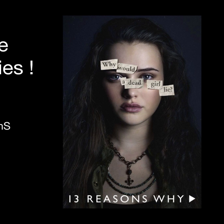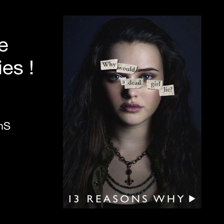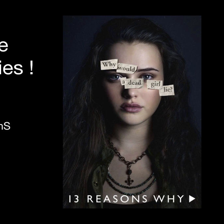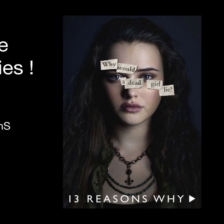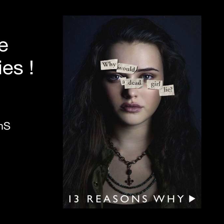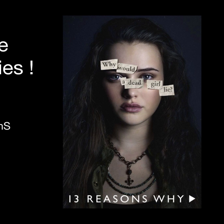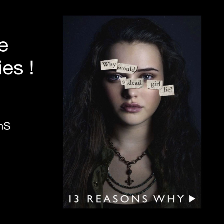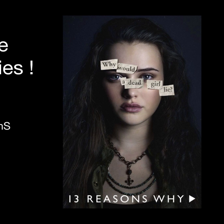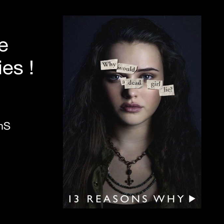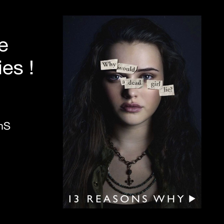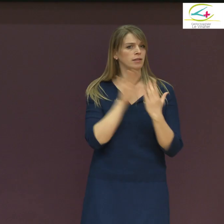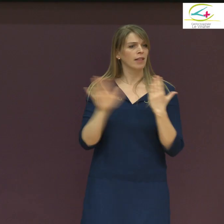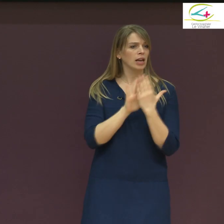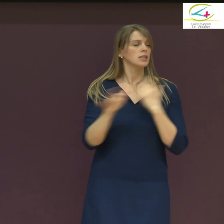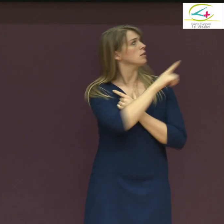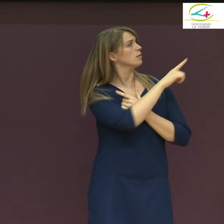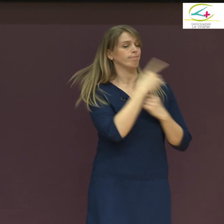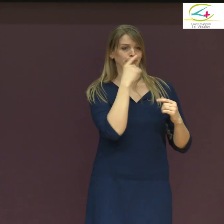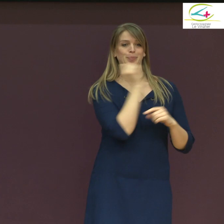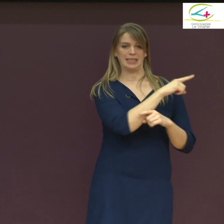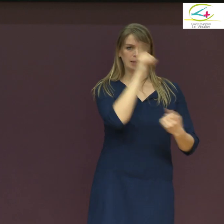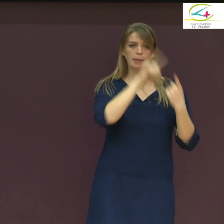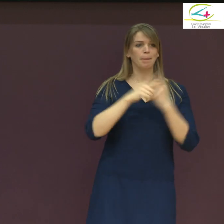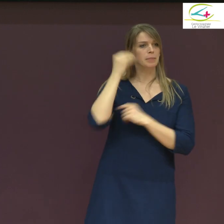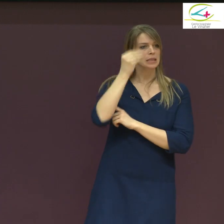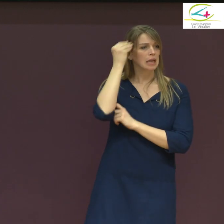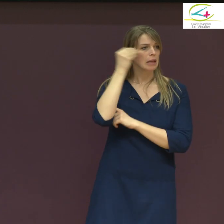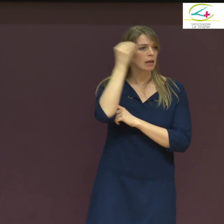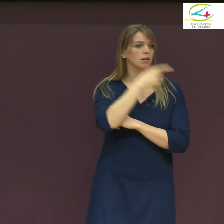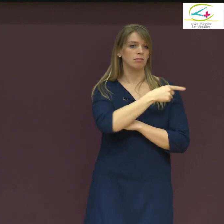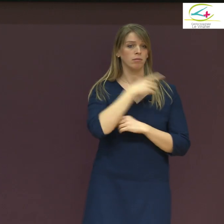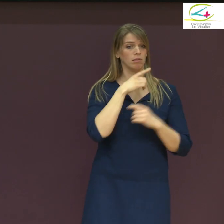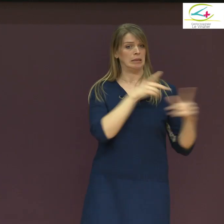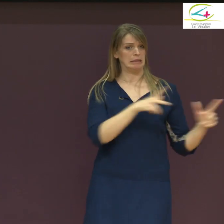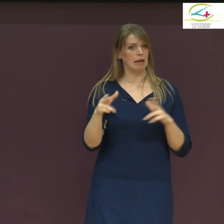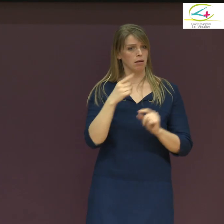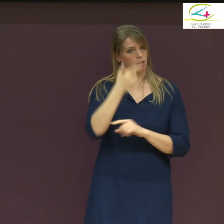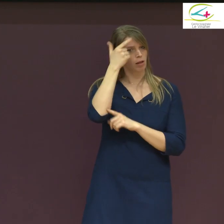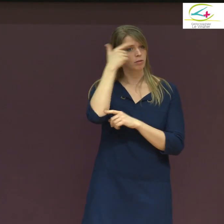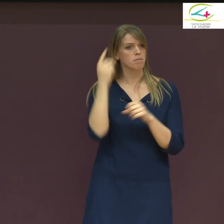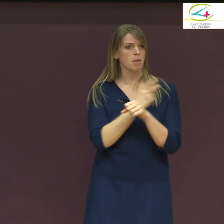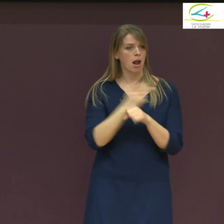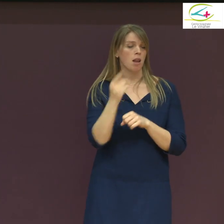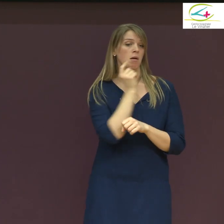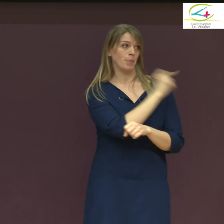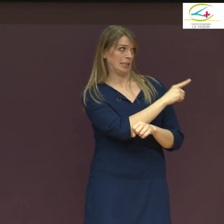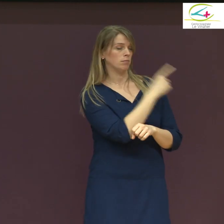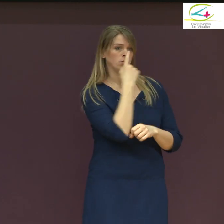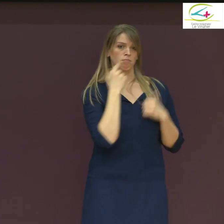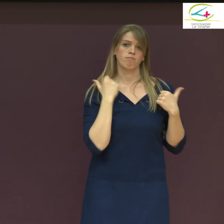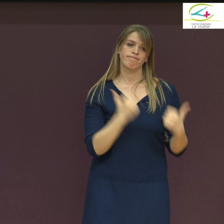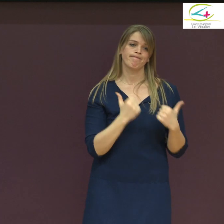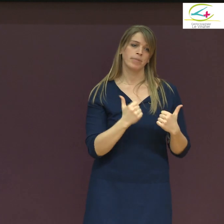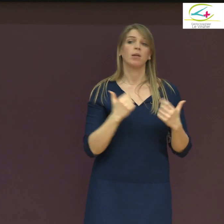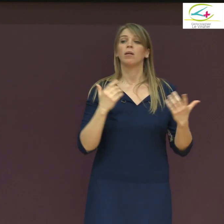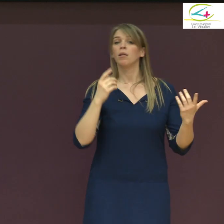la seule chaîne qui a l'air de s'intéresser à la psychiatrie et qui a fait pas mal de séries assez intelligentes et assez bien vues. Celle-là, elle est très bien. Alors pour